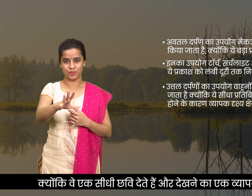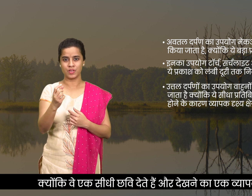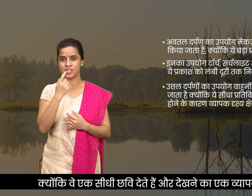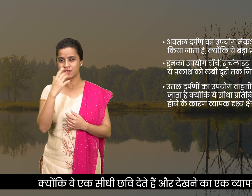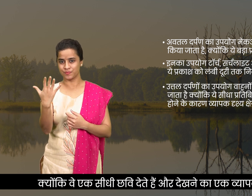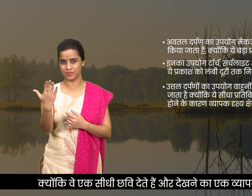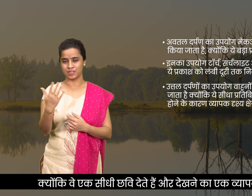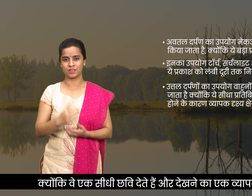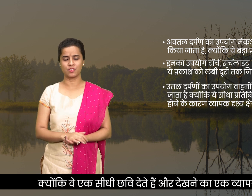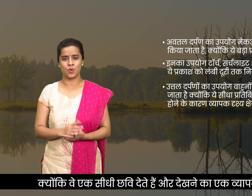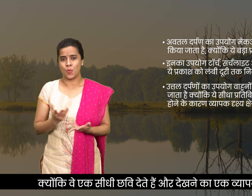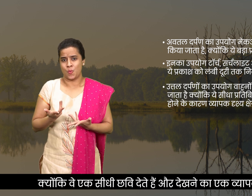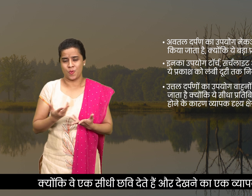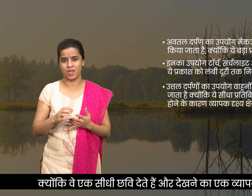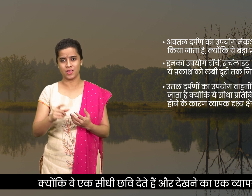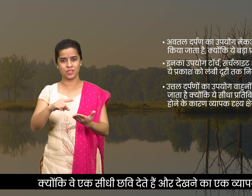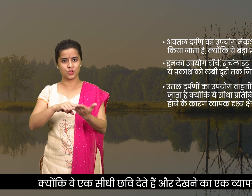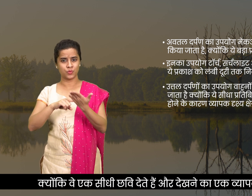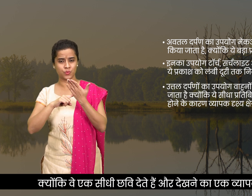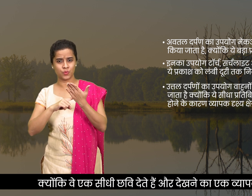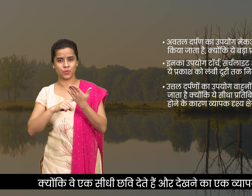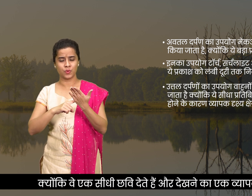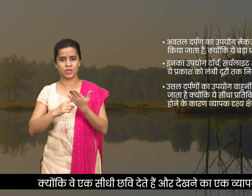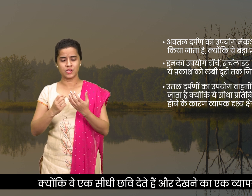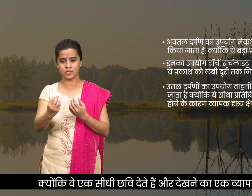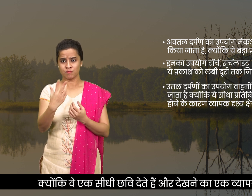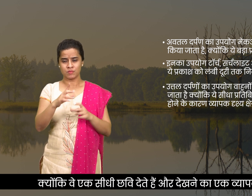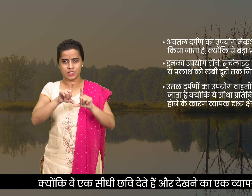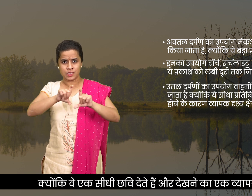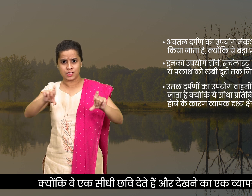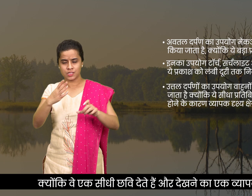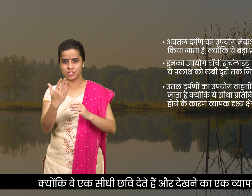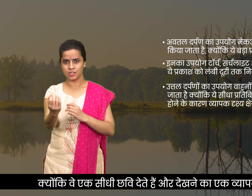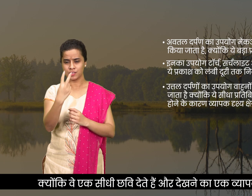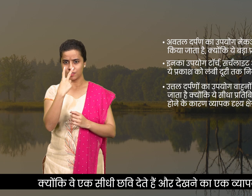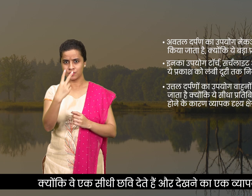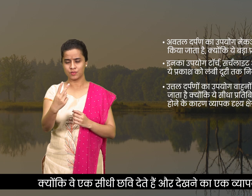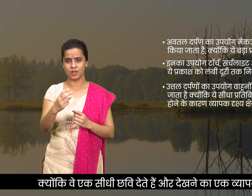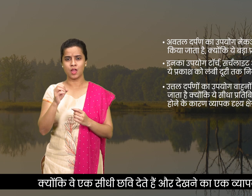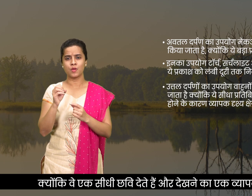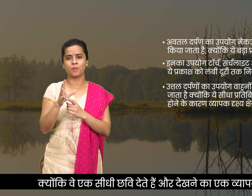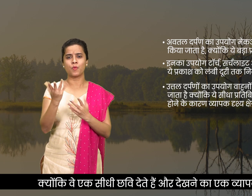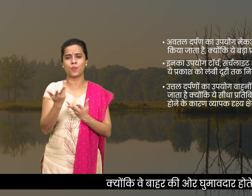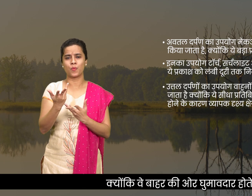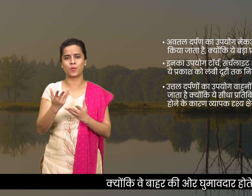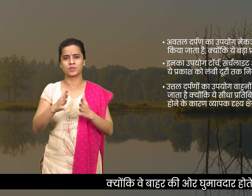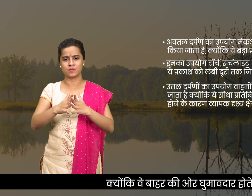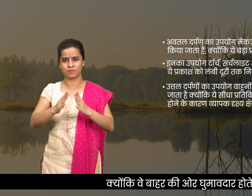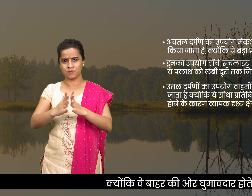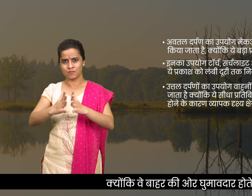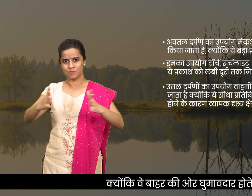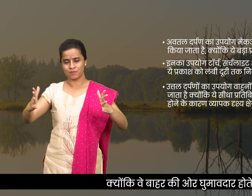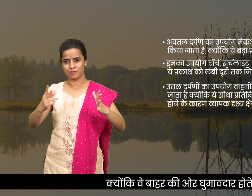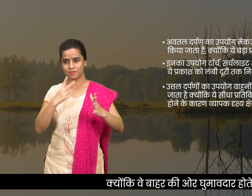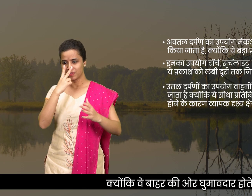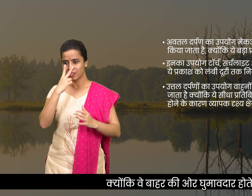क्योंकि वे एक सीधी छवि देते हैं और देखने का एक व्यापक क्षेत्र प्रदान करते हैं, क्योंकि